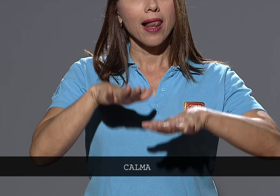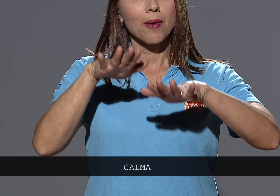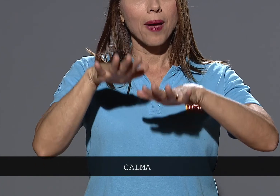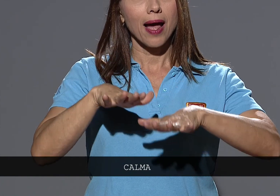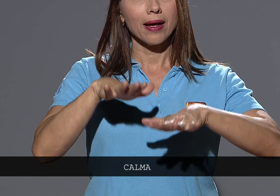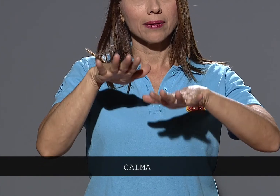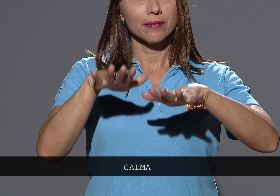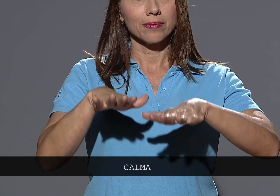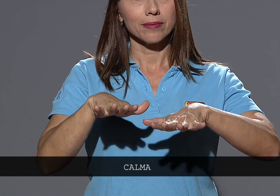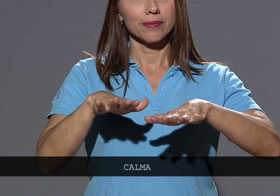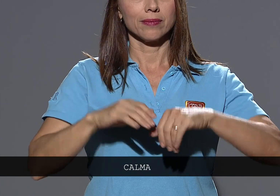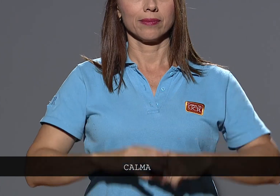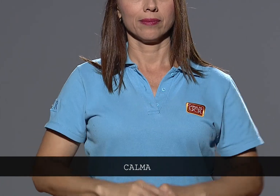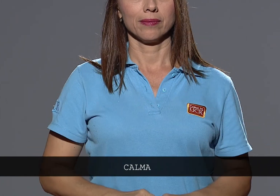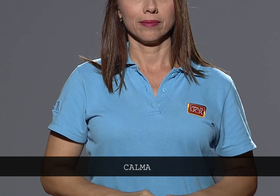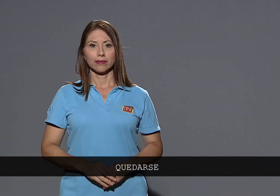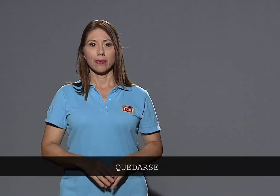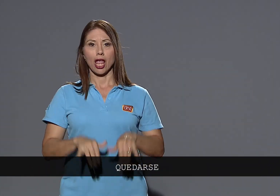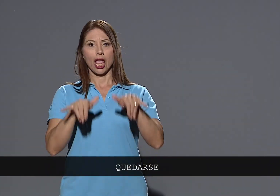calma.